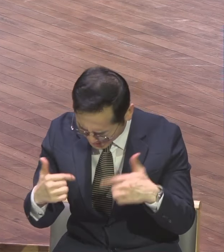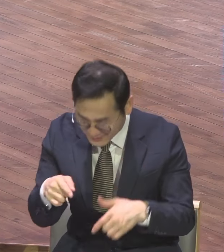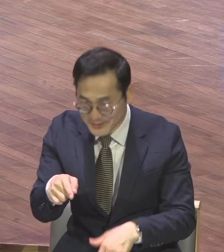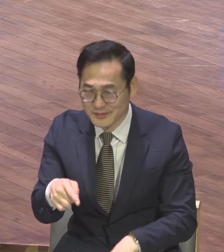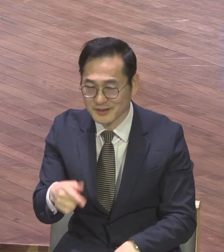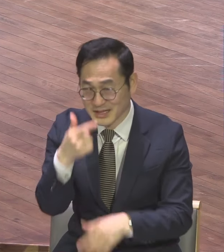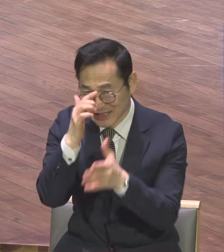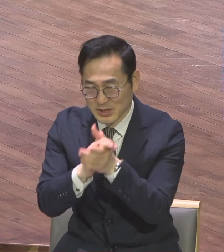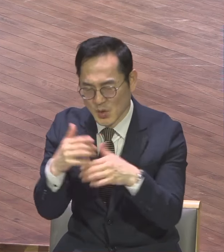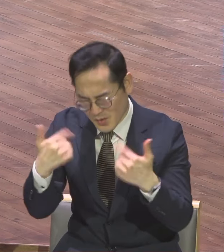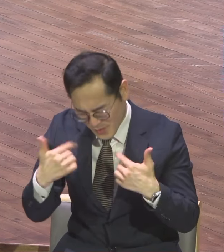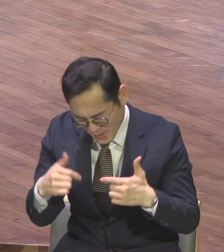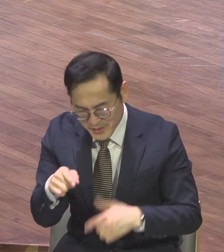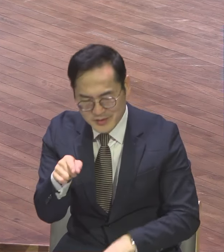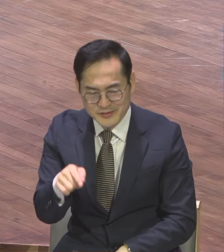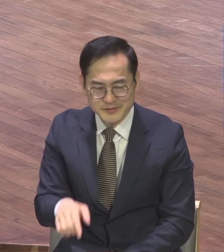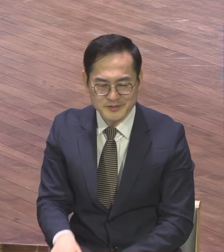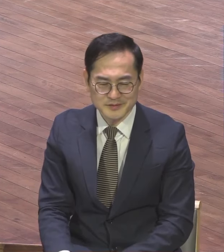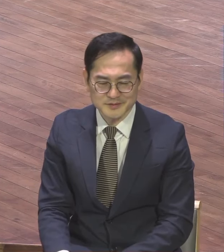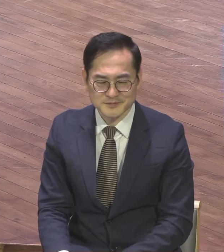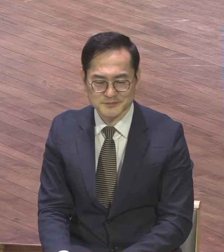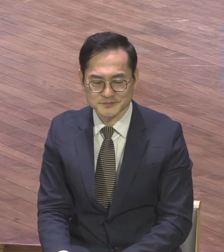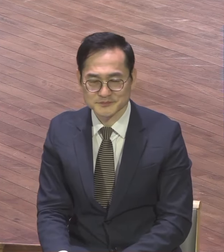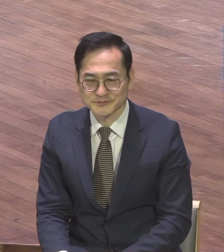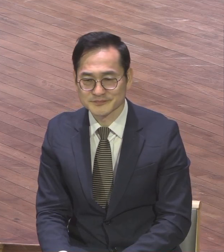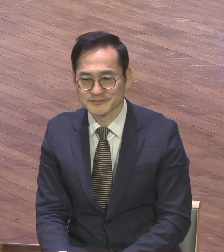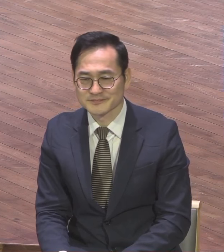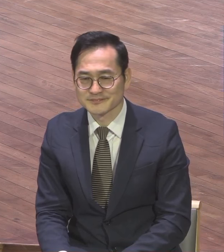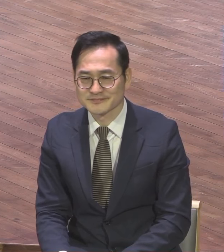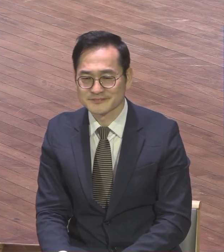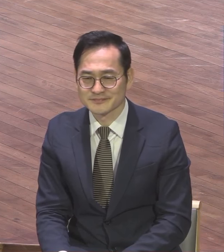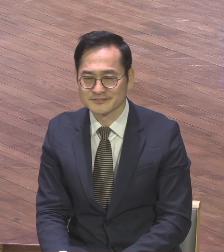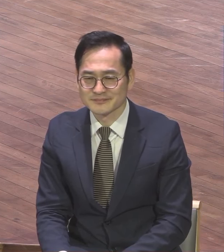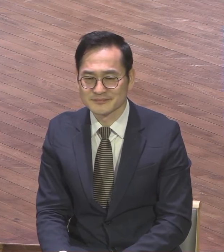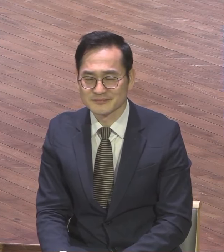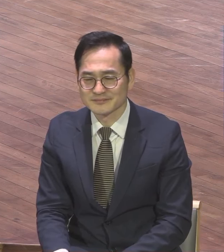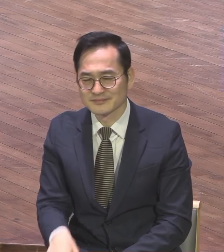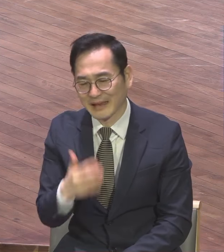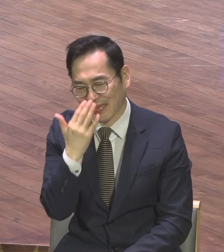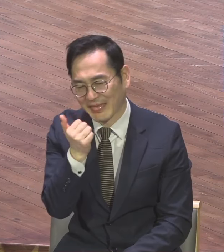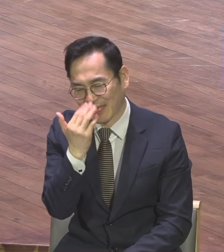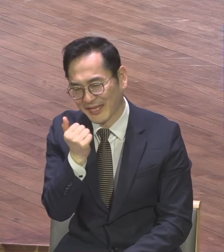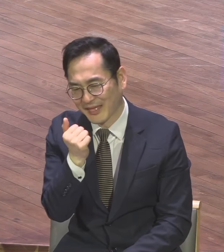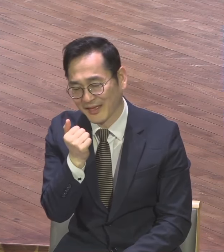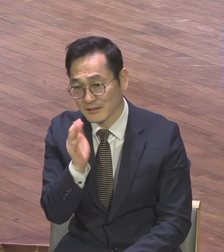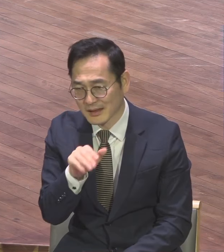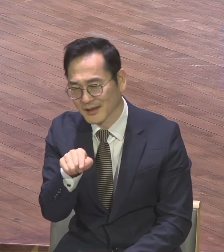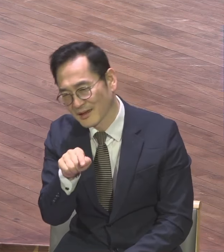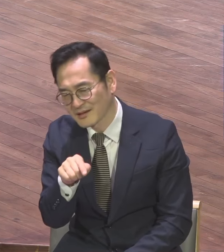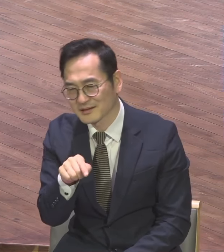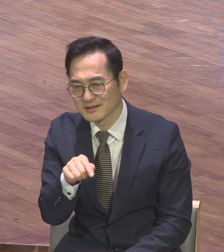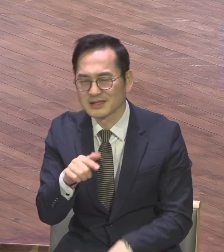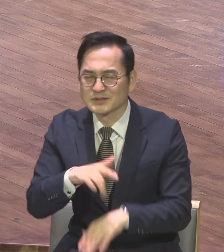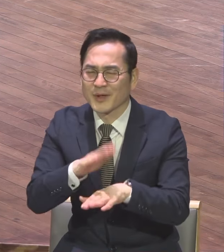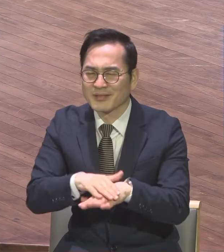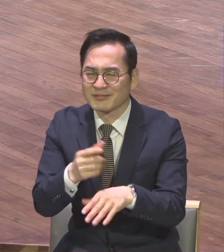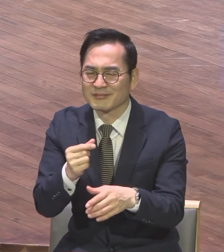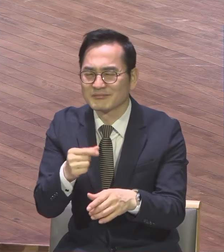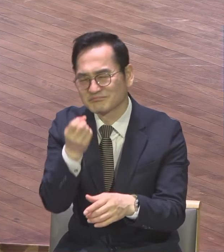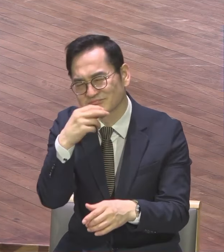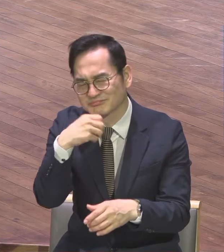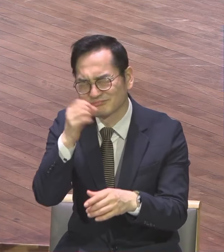야, 그 참 그렇게 늘 그렇게 불렀어요. 근데 그 아버지의 기도, 그 어머니의 기도,